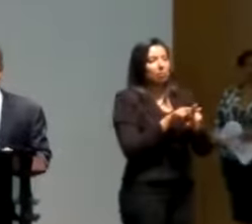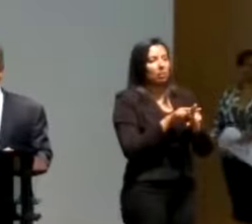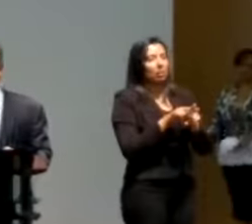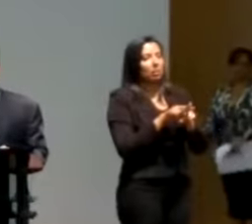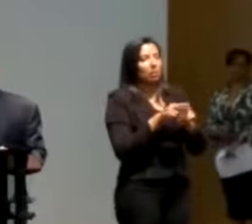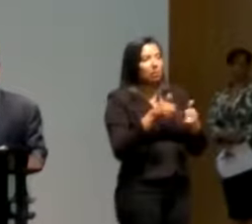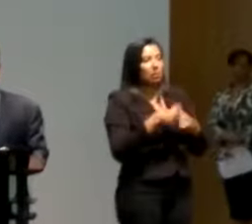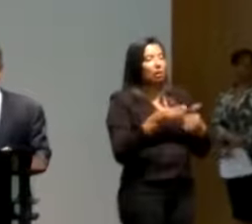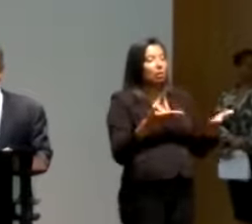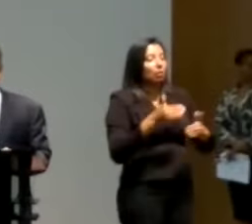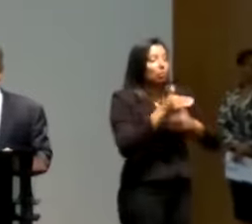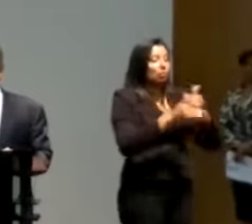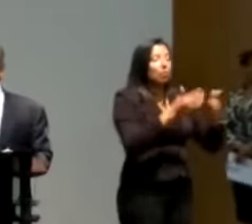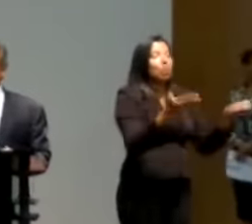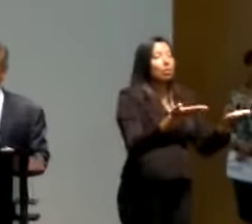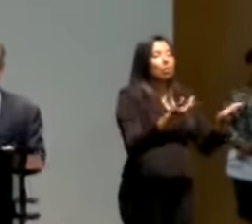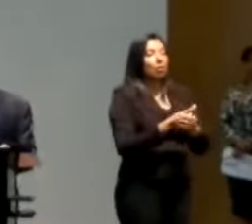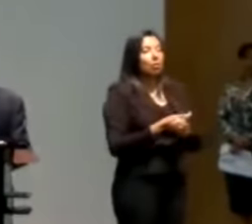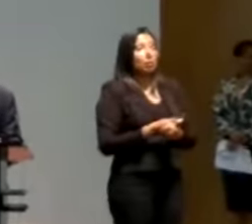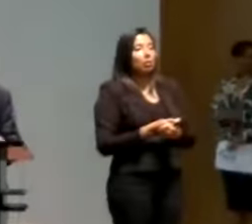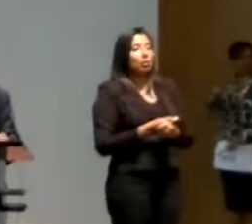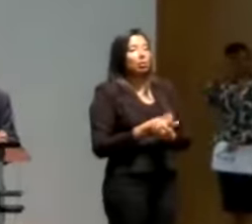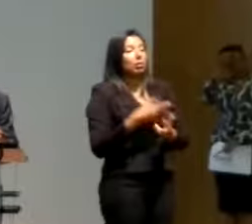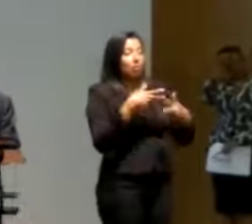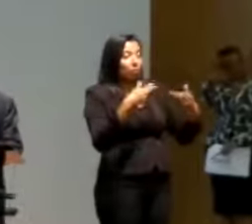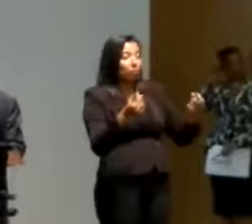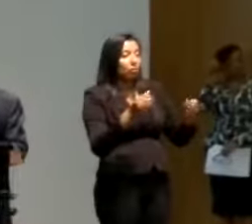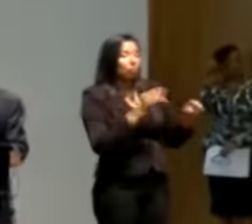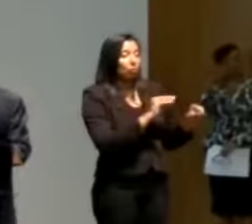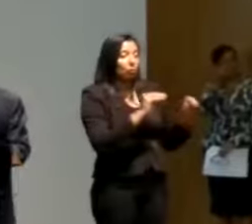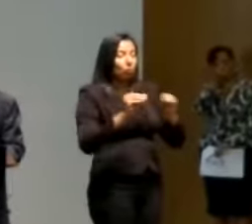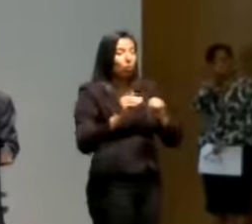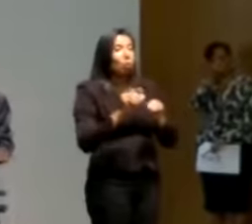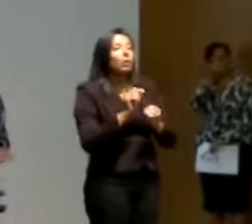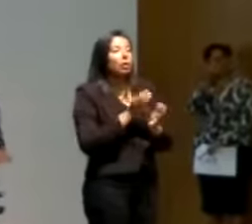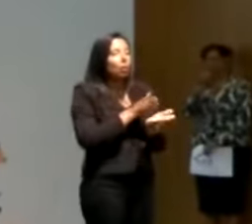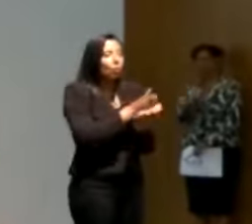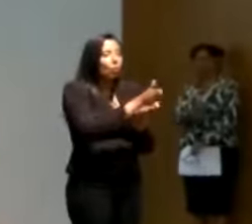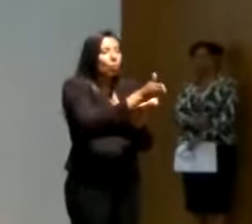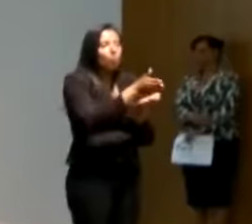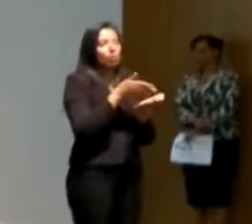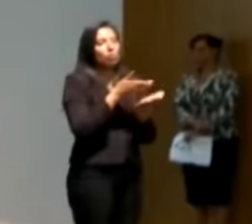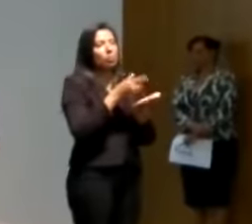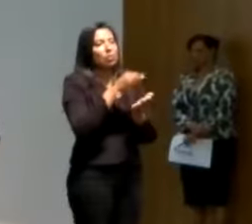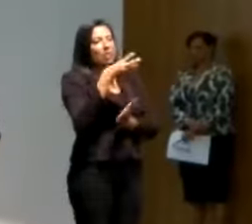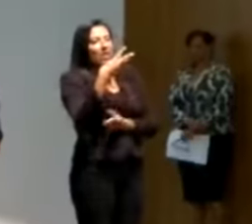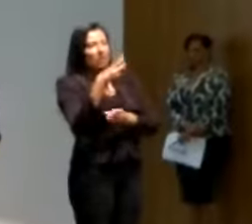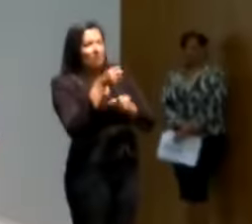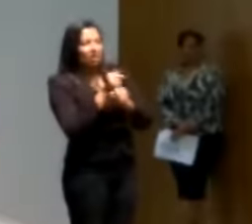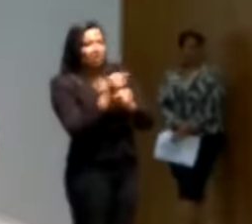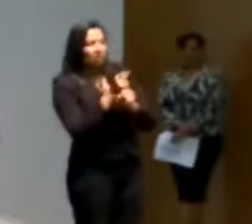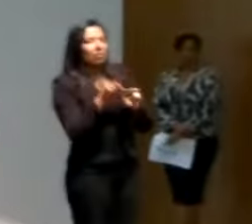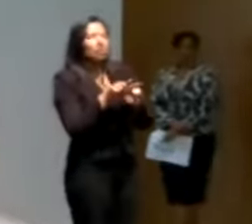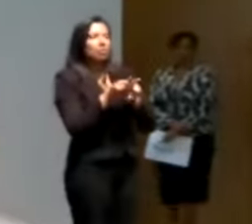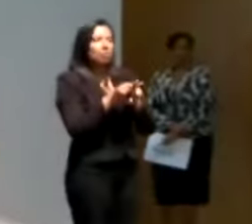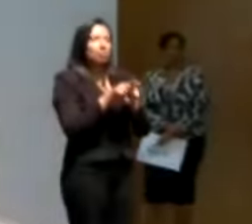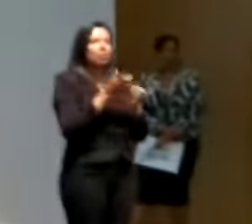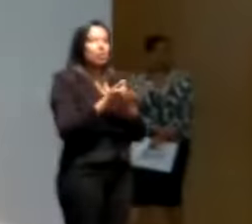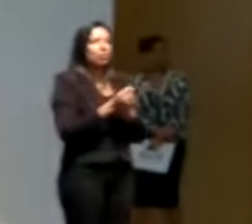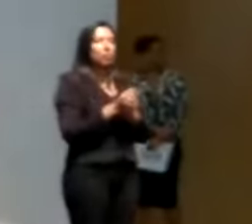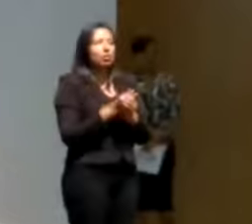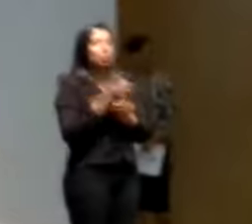de centro-esquerda, há agora uma aliança entre conservadores, com princípios e costumes, e liberais de economia. É uma